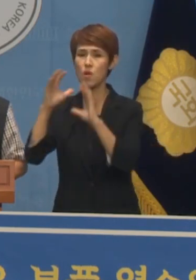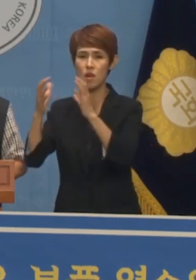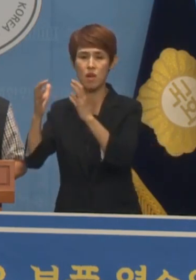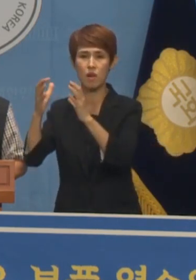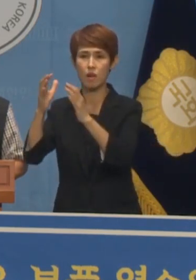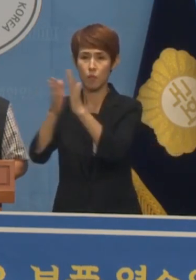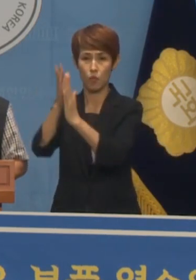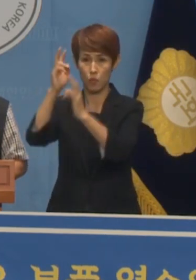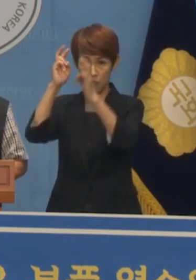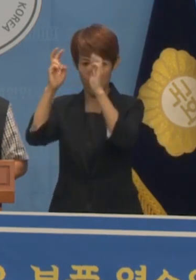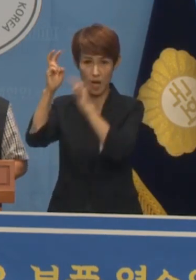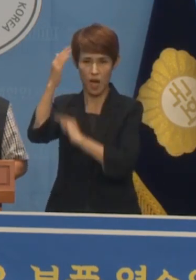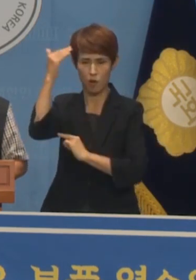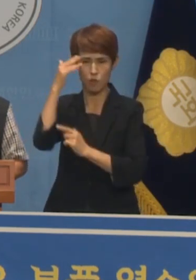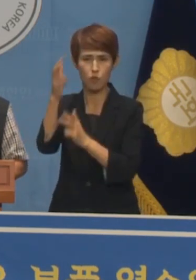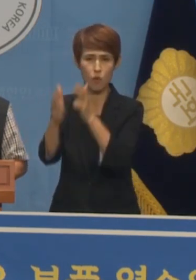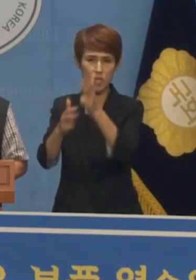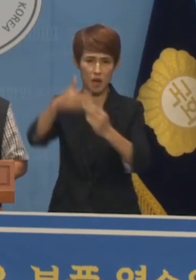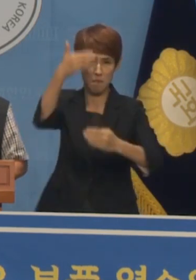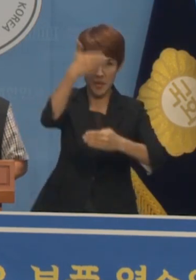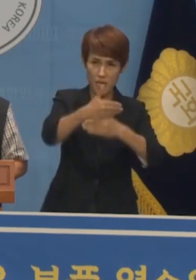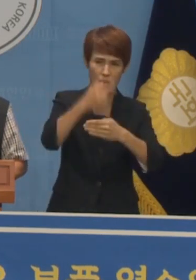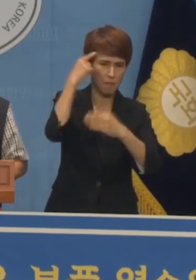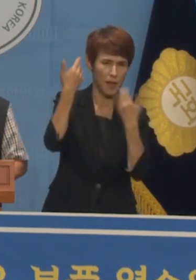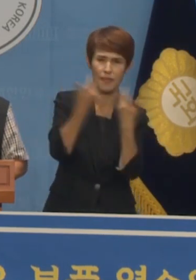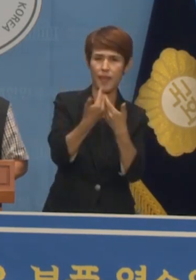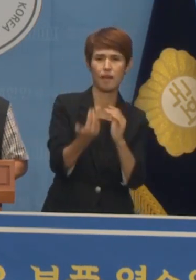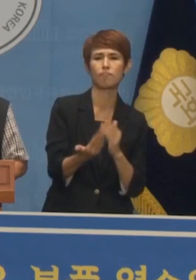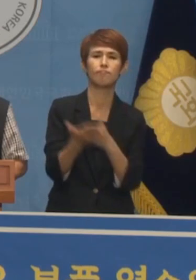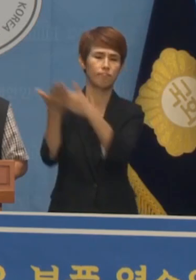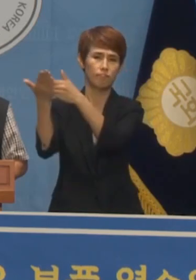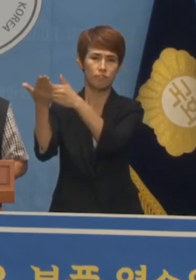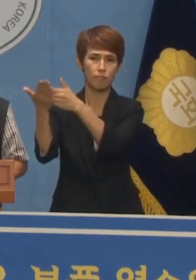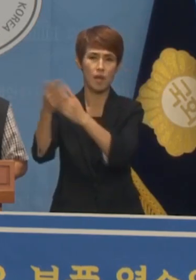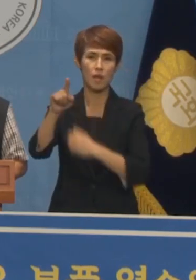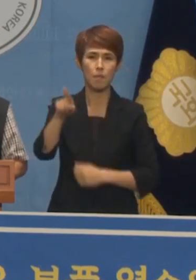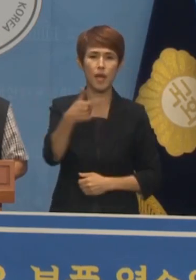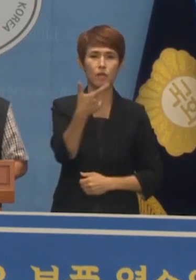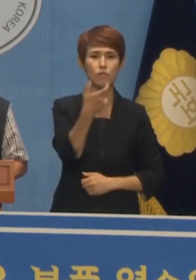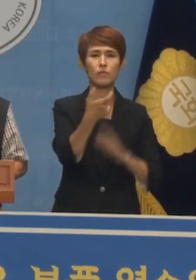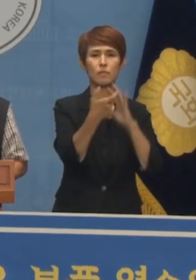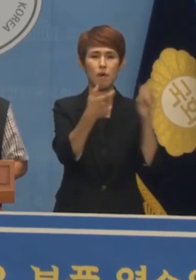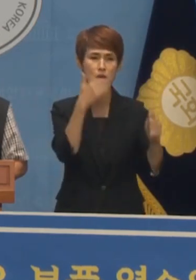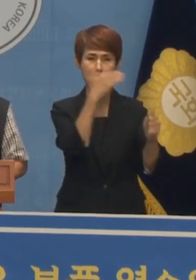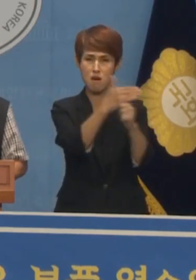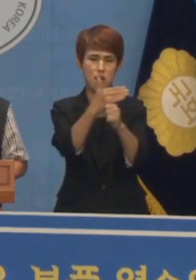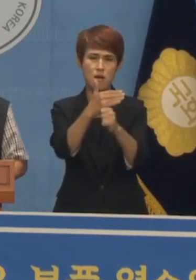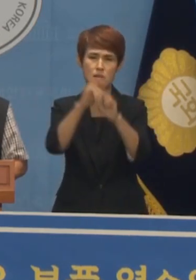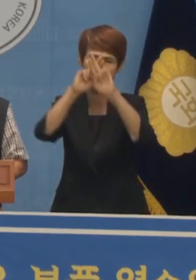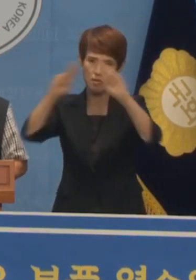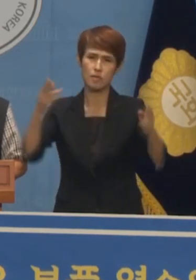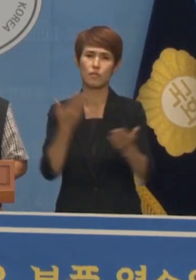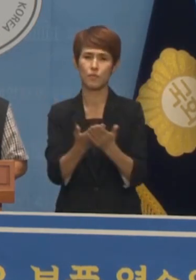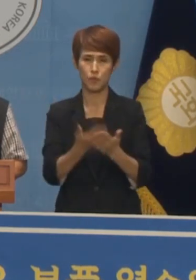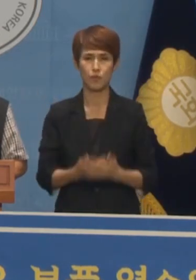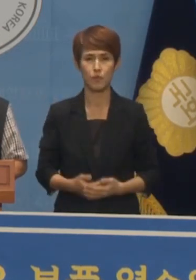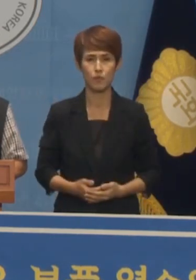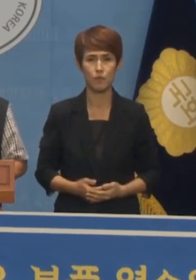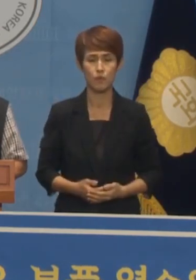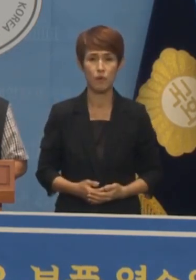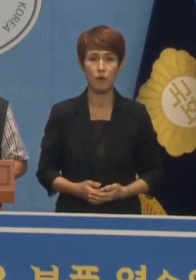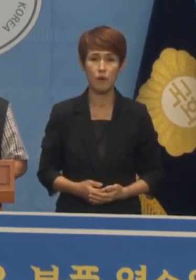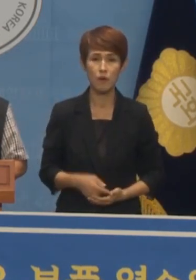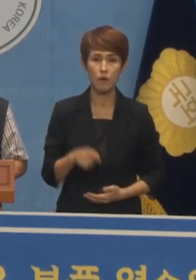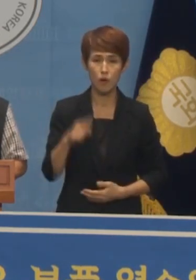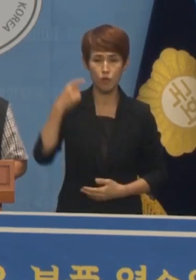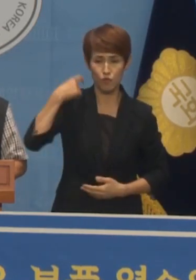본사에 한국 공장 폐쇄 반대 입장을 전달하고 160명 대량 해고를 철회시키라. 현대차는